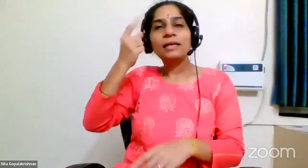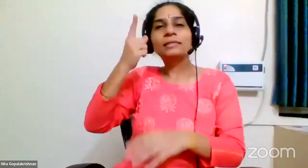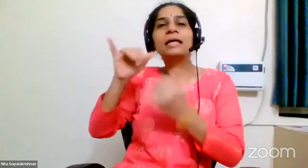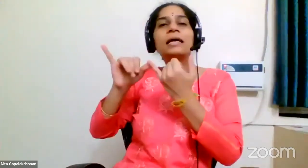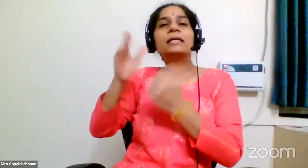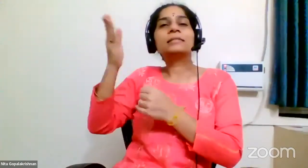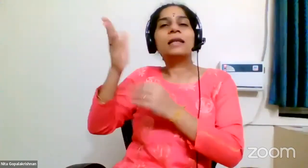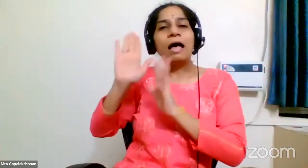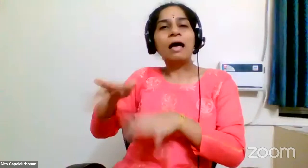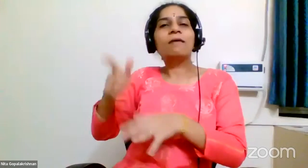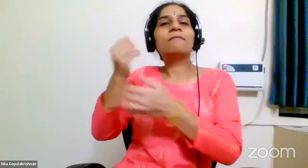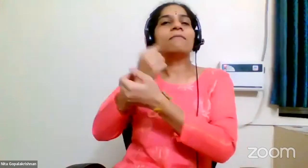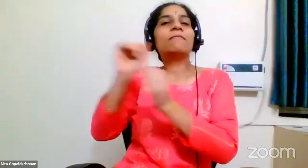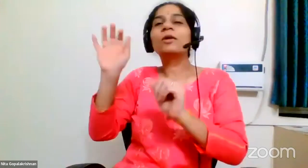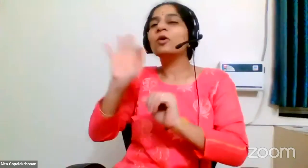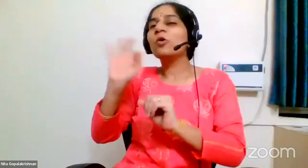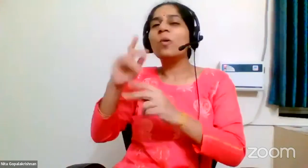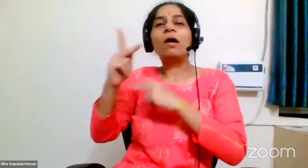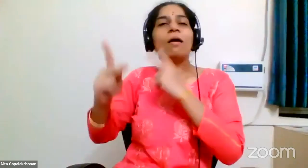और फिर